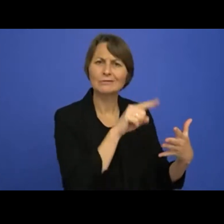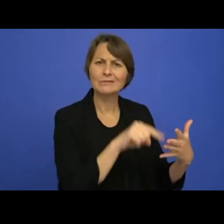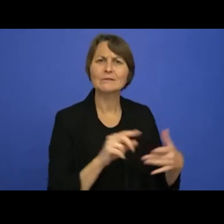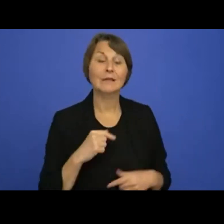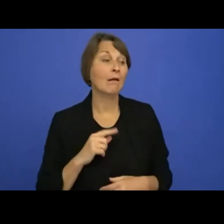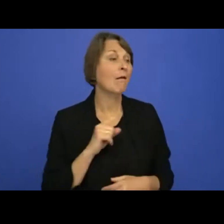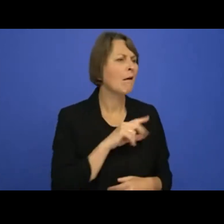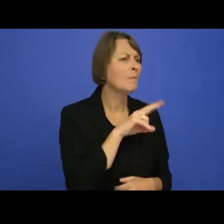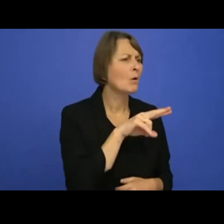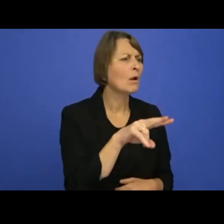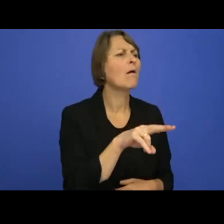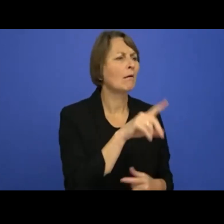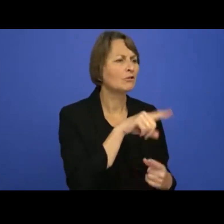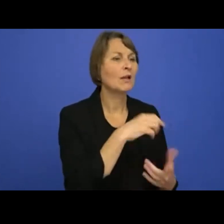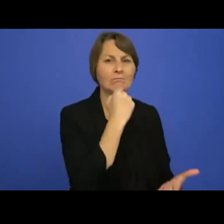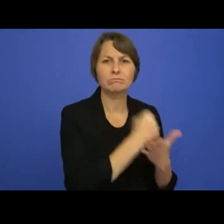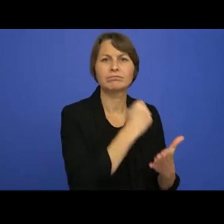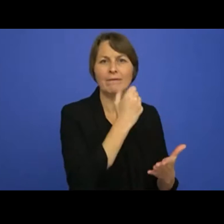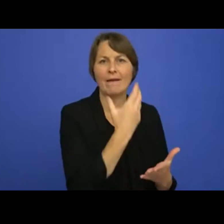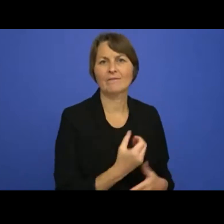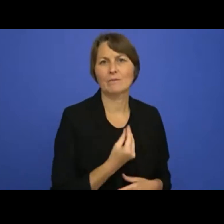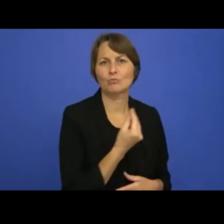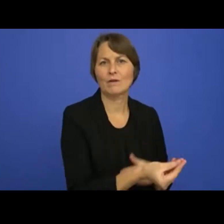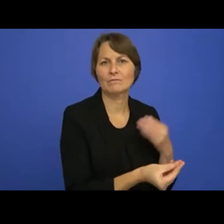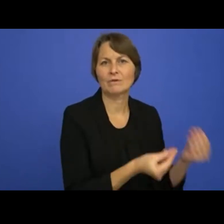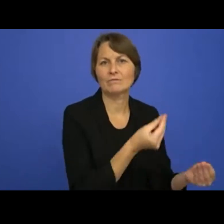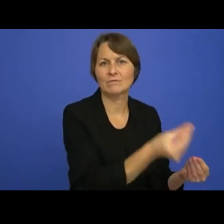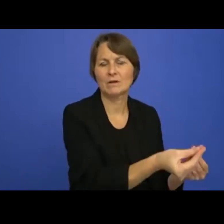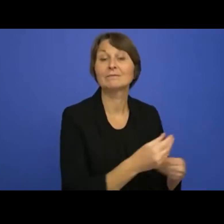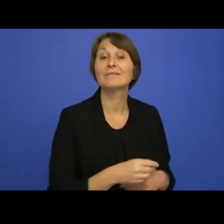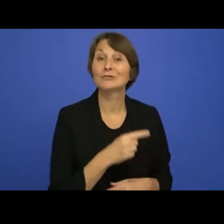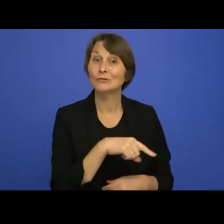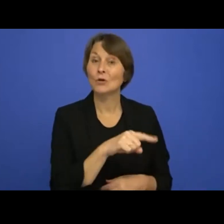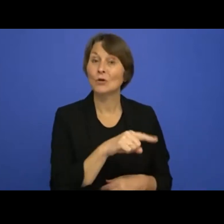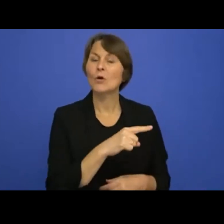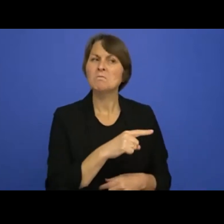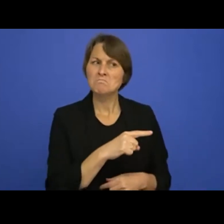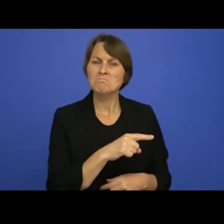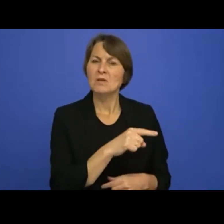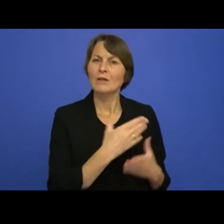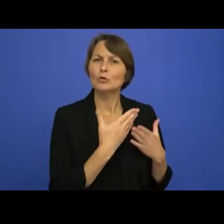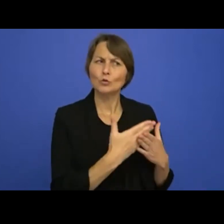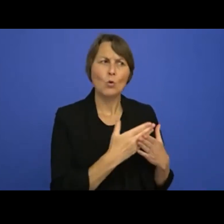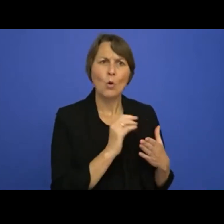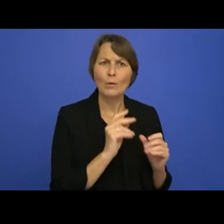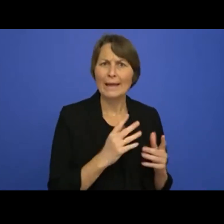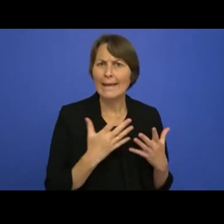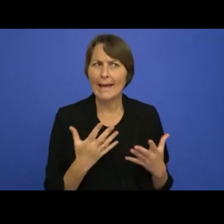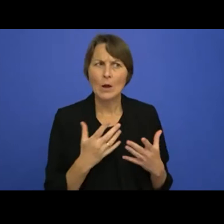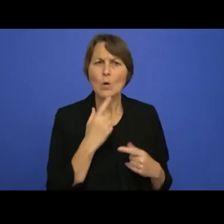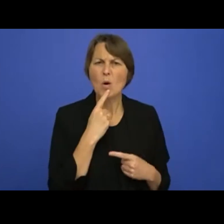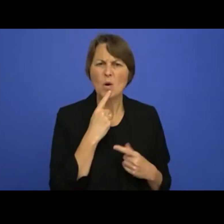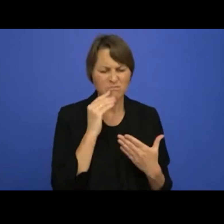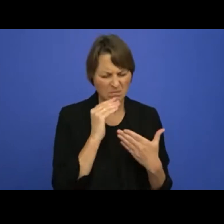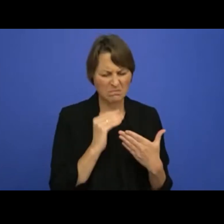des exigences dans ce domaine pour que les écoles soient inscrites, enregistrées, soient ensuite évaluées. Ces écoles, elles doivent